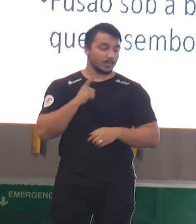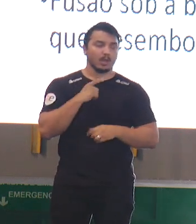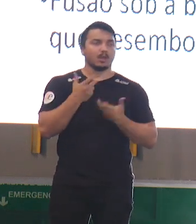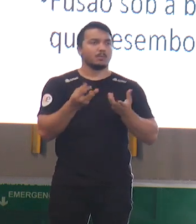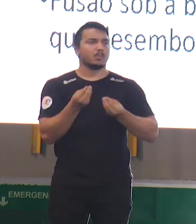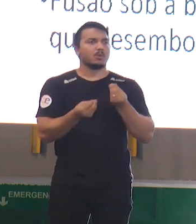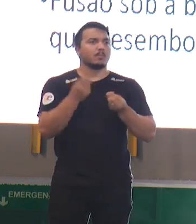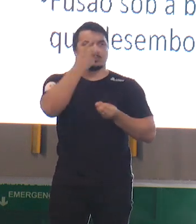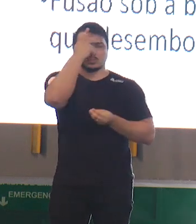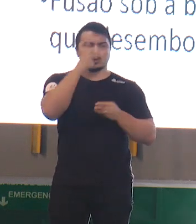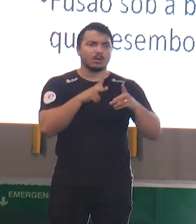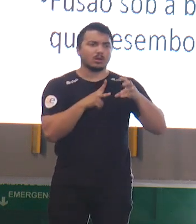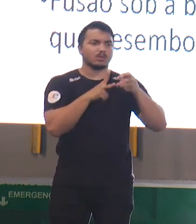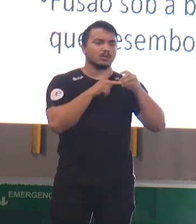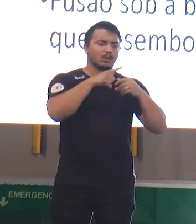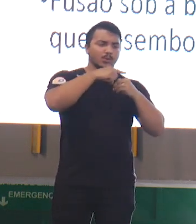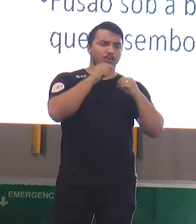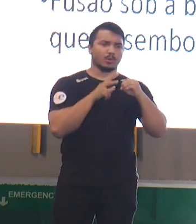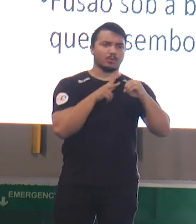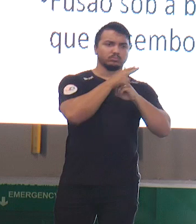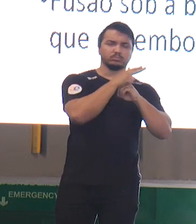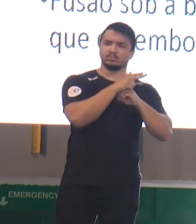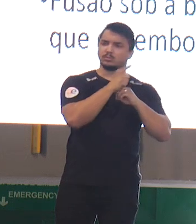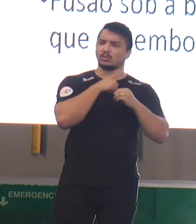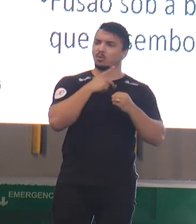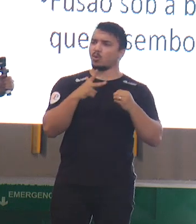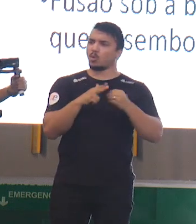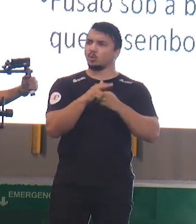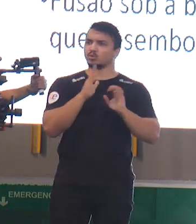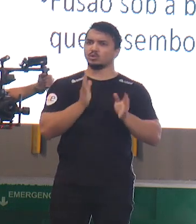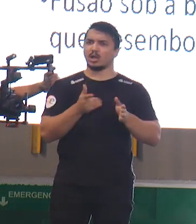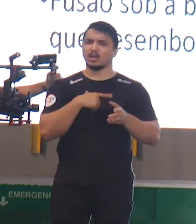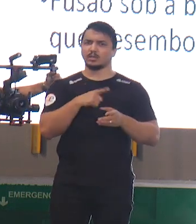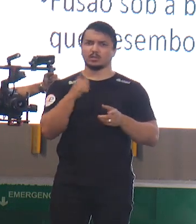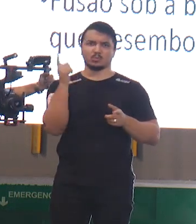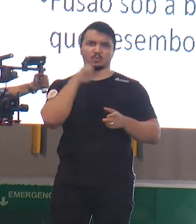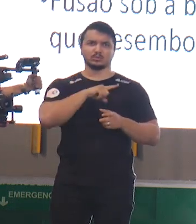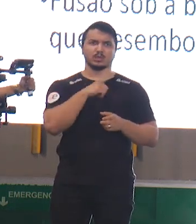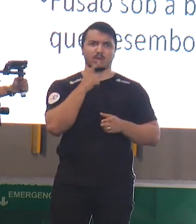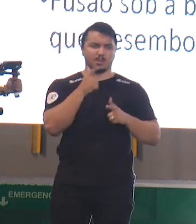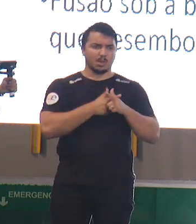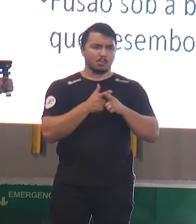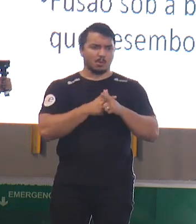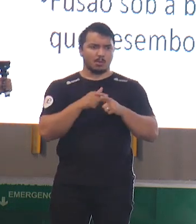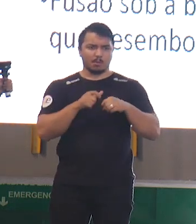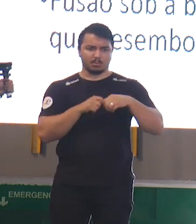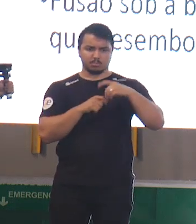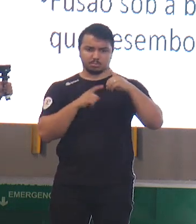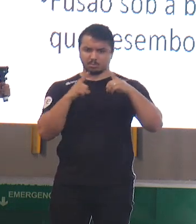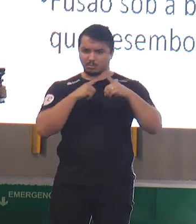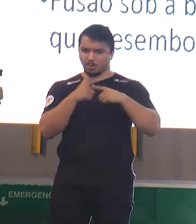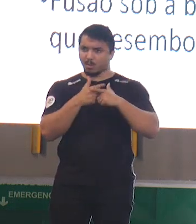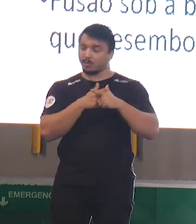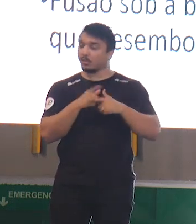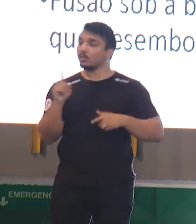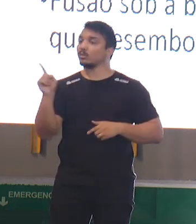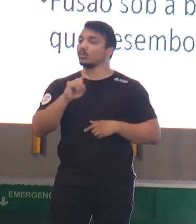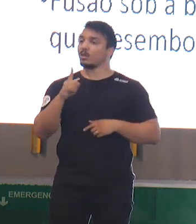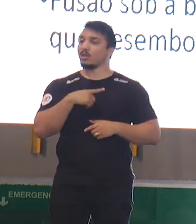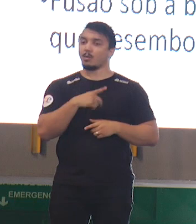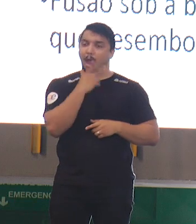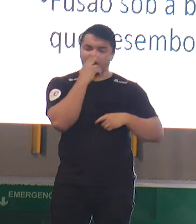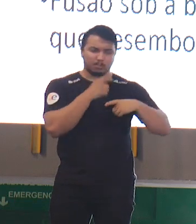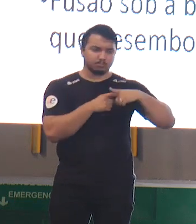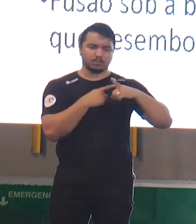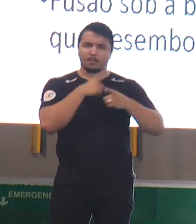Marcelo, e a pessoa que faz a vasectomia? Essa pessoa, ela vai ter algum tipo de problema de ereção? Não. ela vai perder a